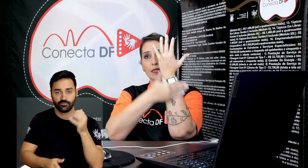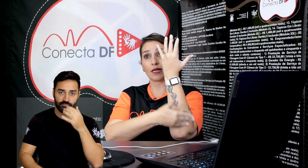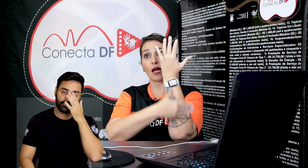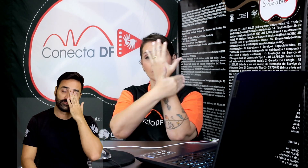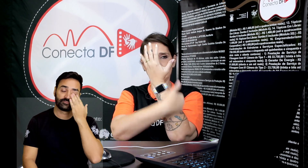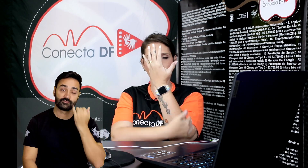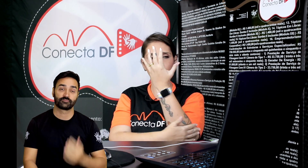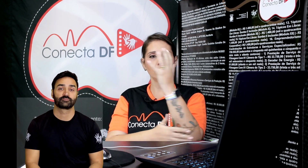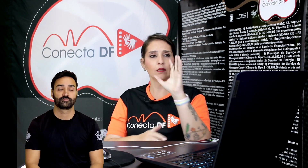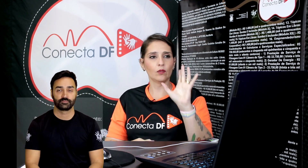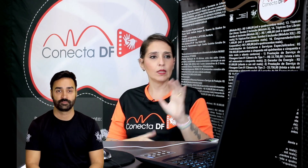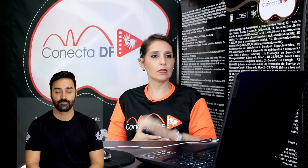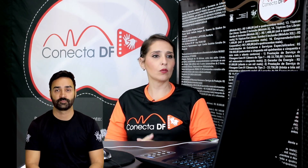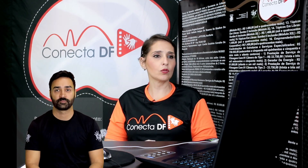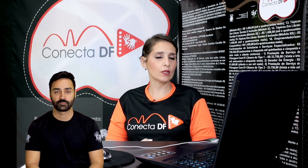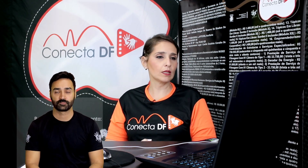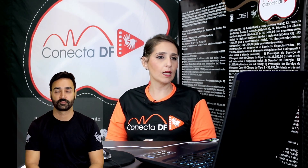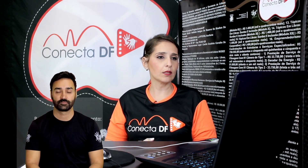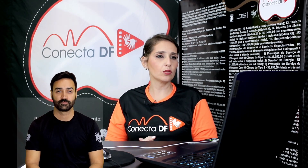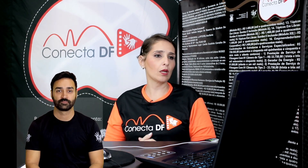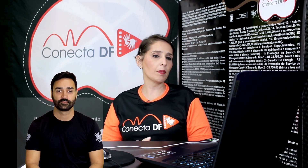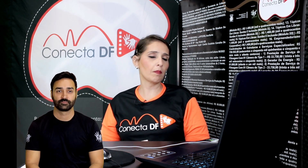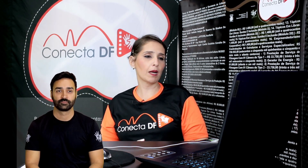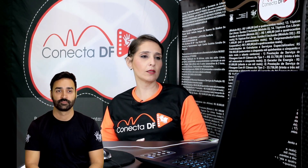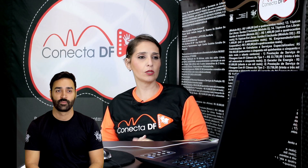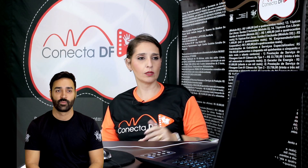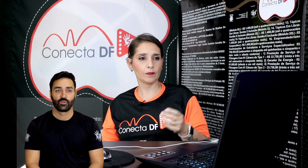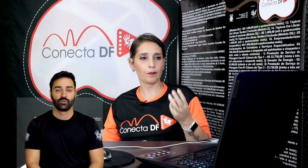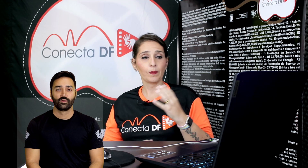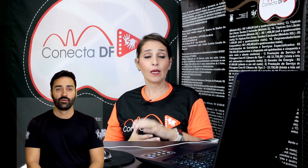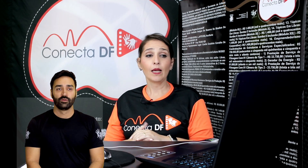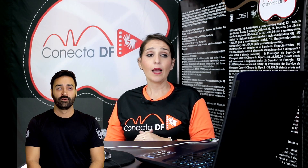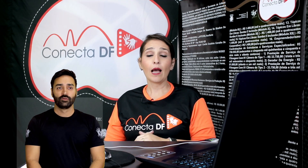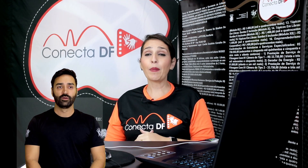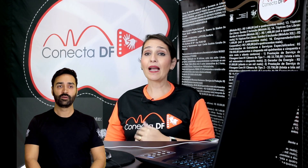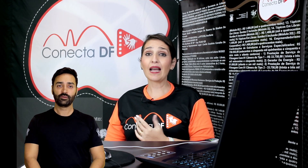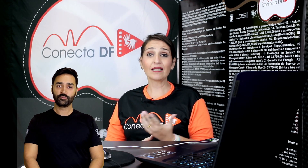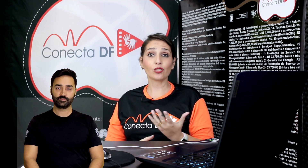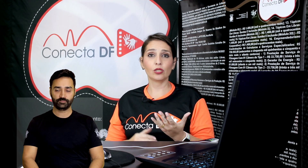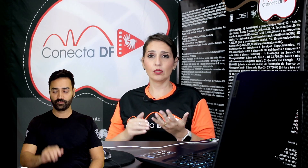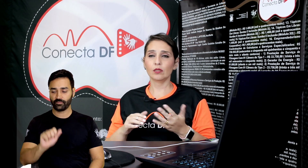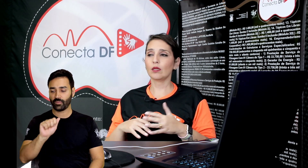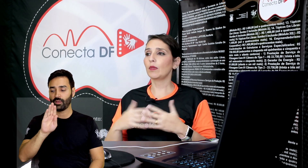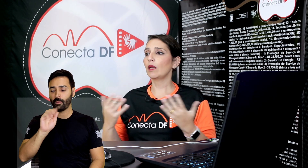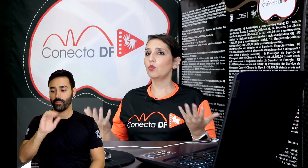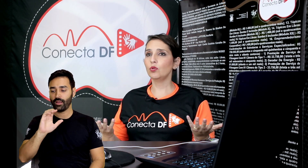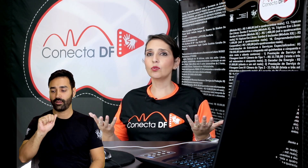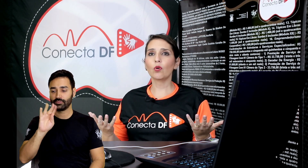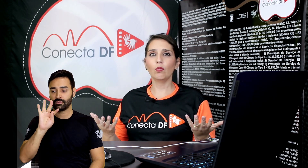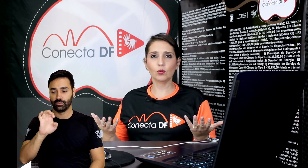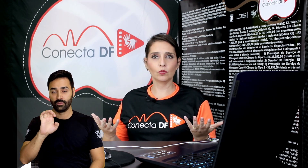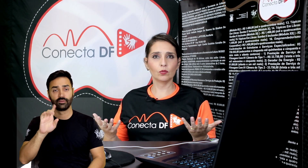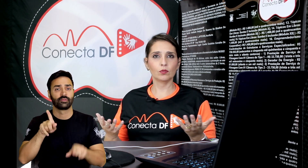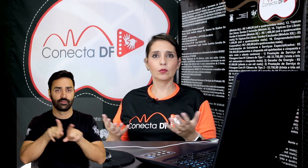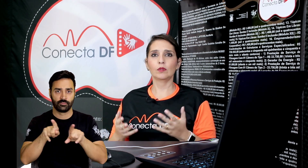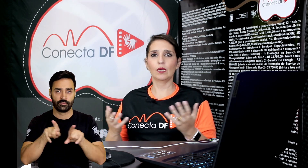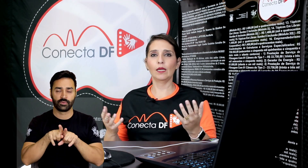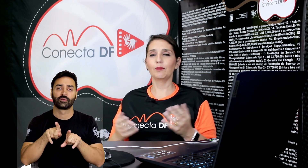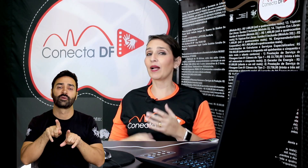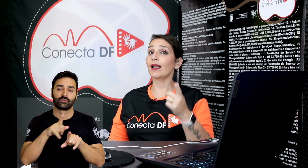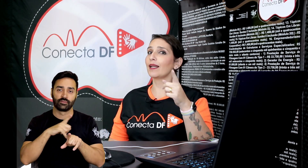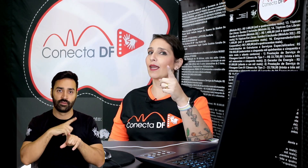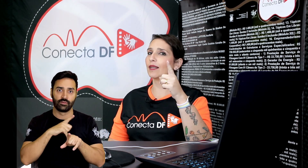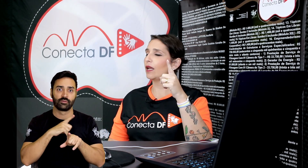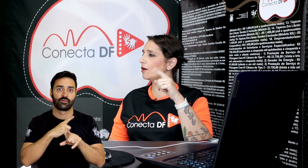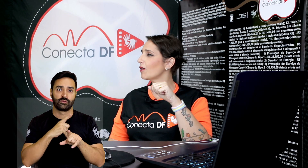você descasca, né? Então esses são os 2 sinais que a gente tem para abacaxi. Abacate, que também é muito comum, né?